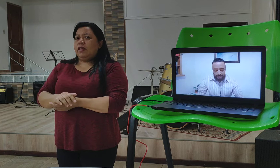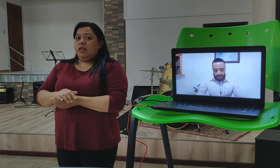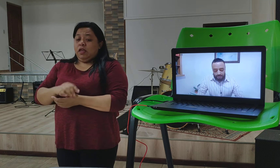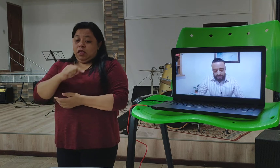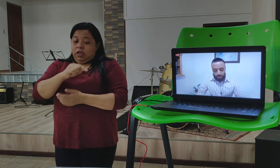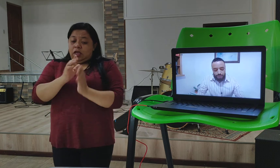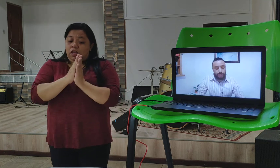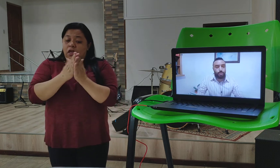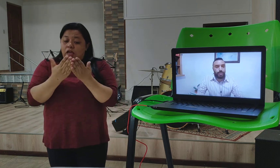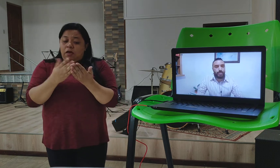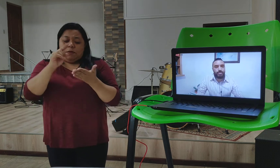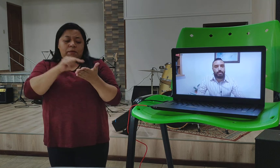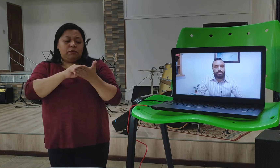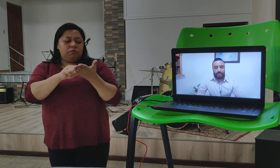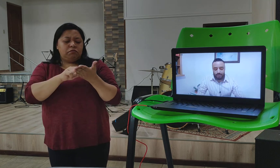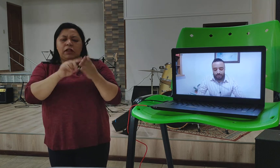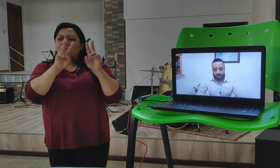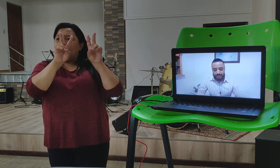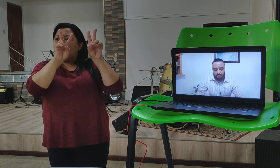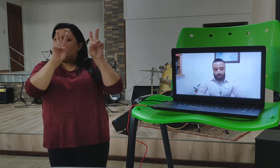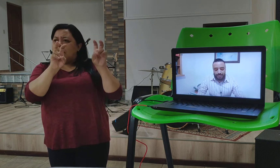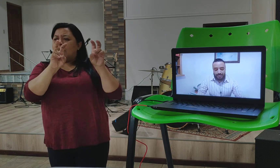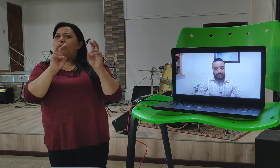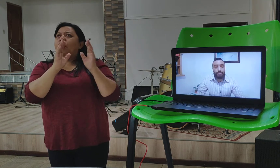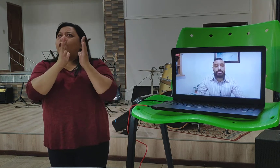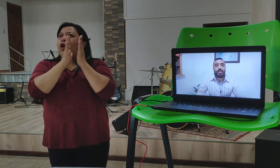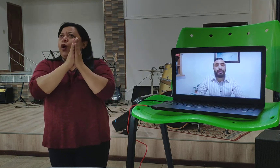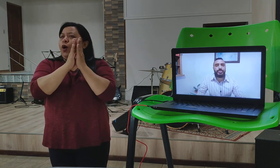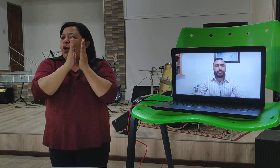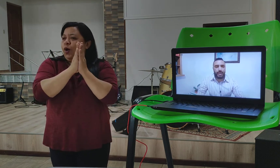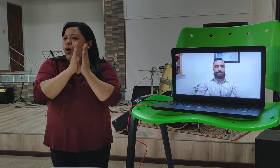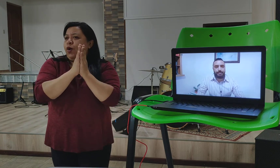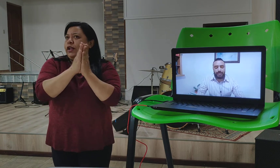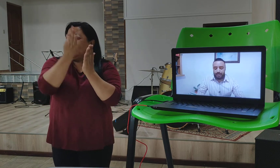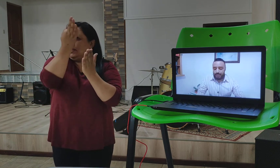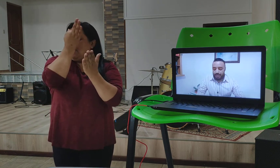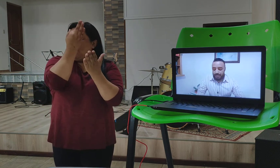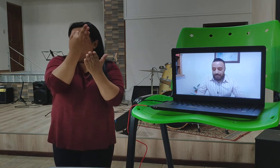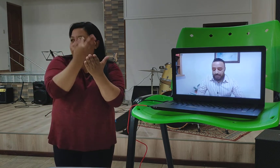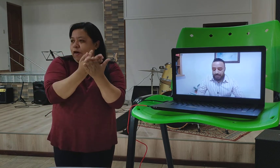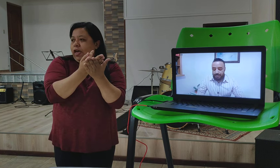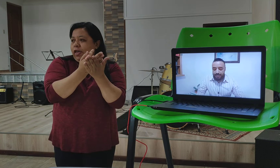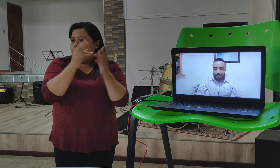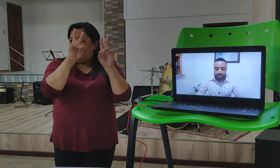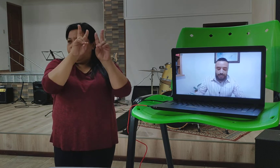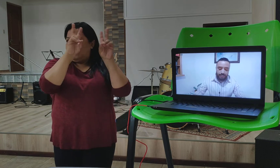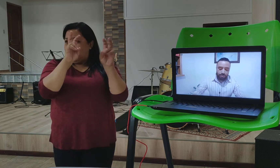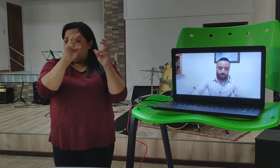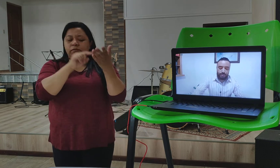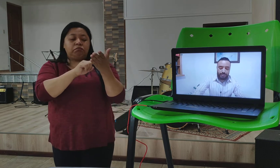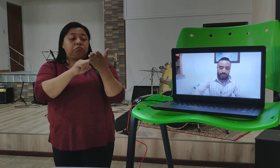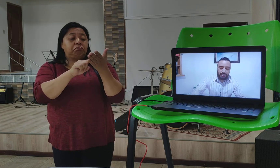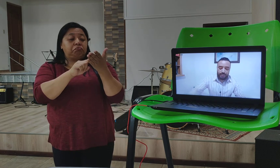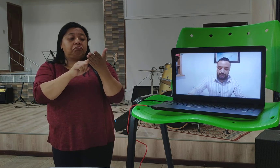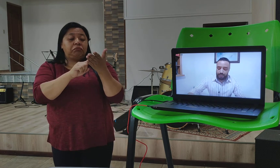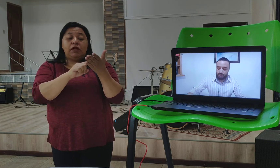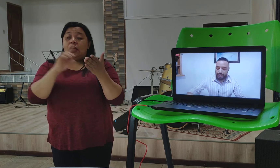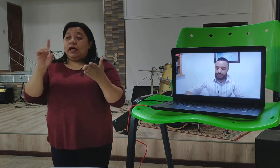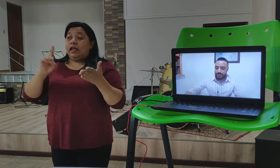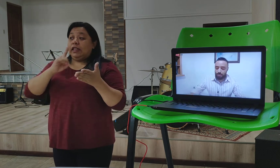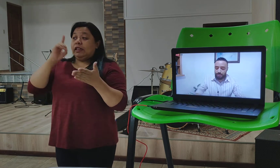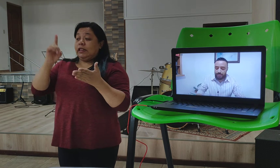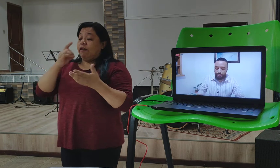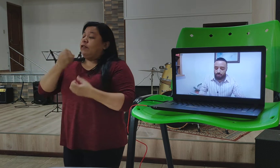minha Bíblia tem um título aqui, o Salmo 13, diz a oração de fé. Nesse texto,